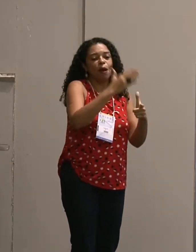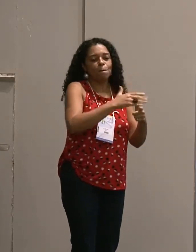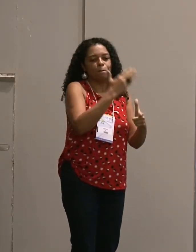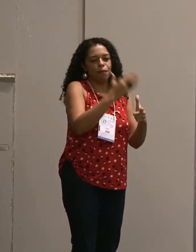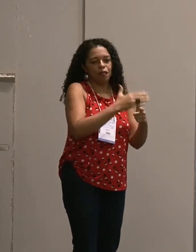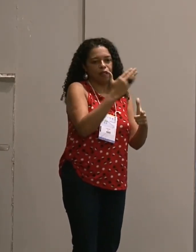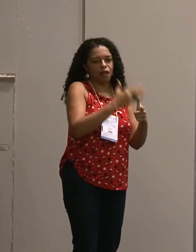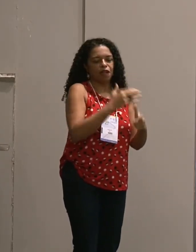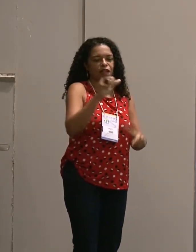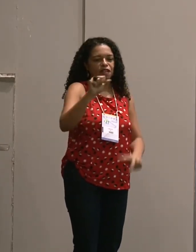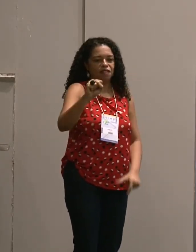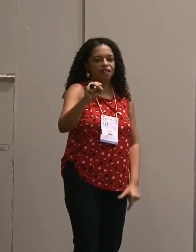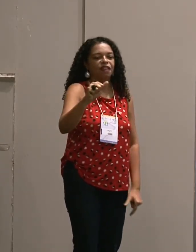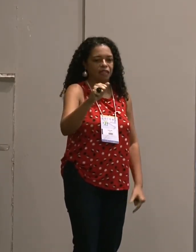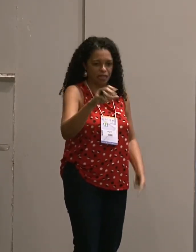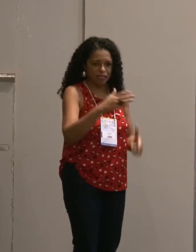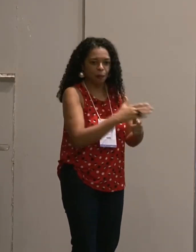de sapataria